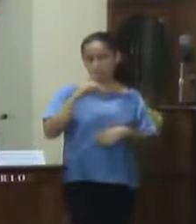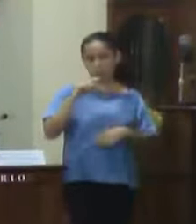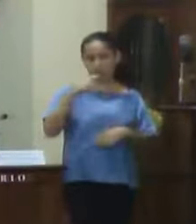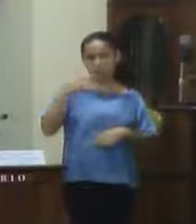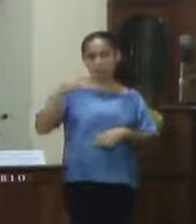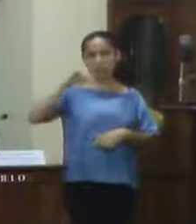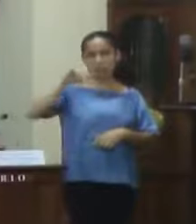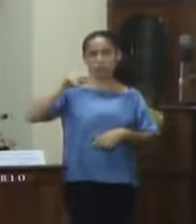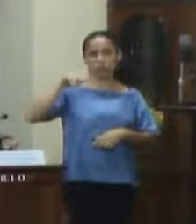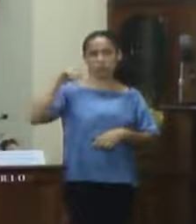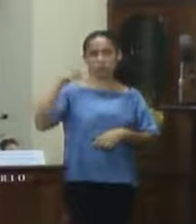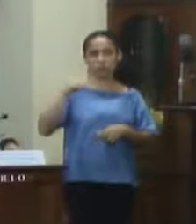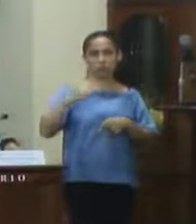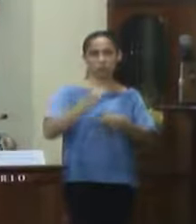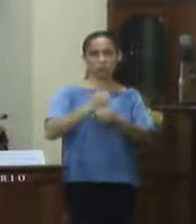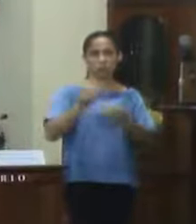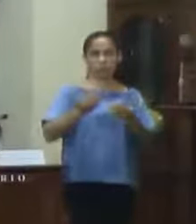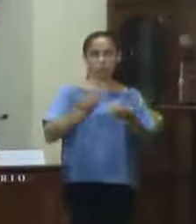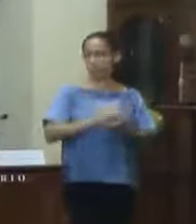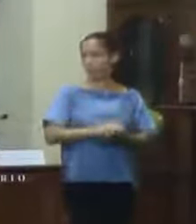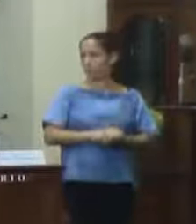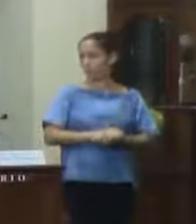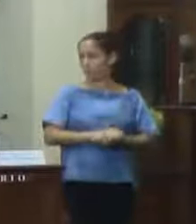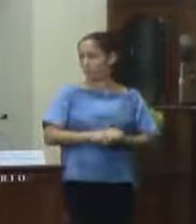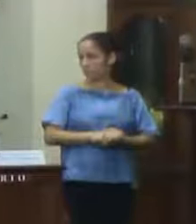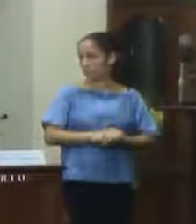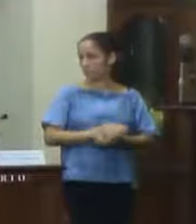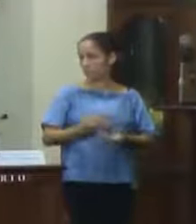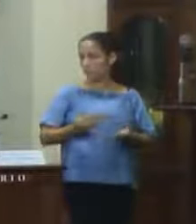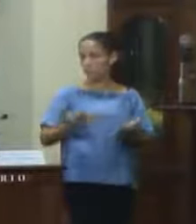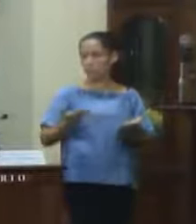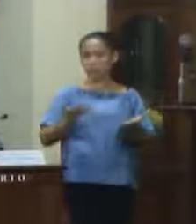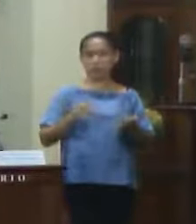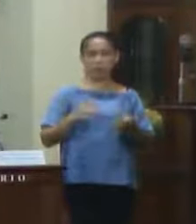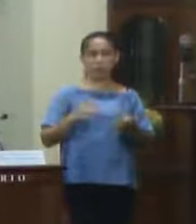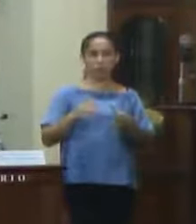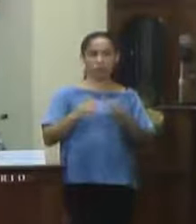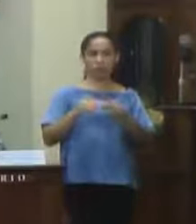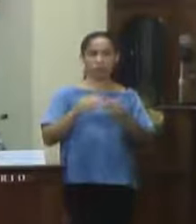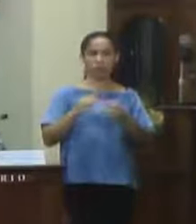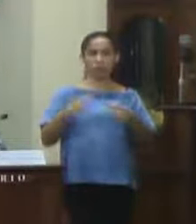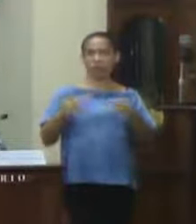de 2018, vereadora Michele Cabral. Coloco o requerimento em discussão.